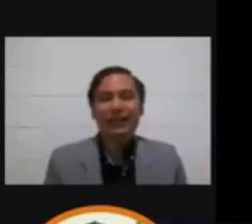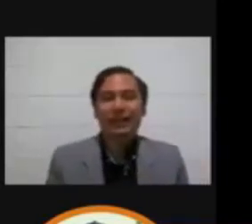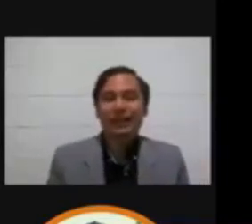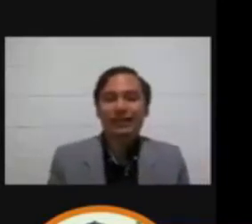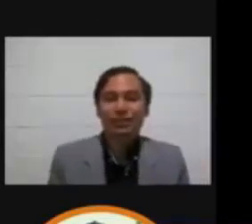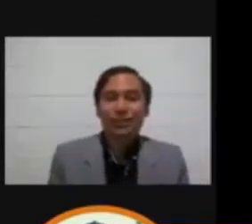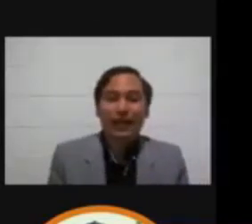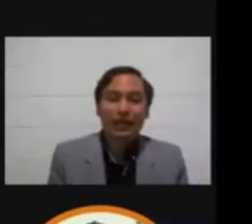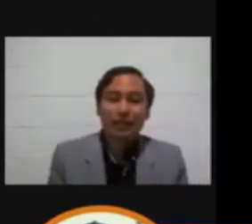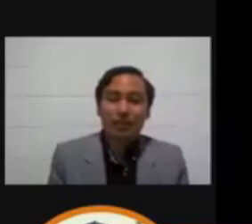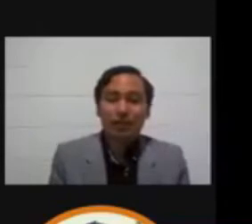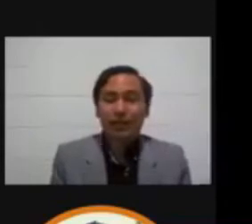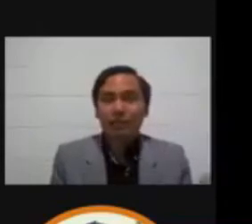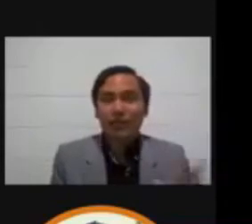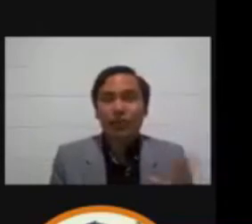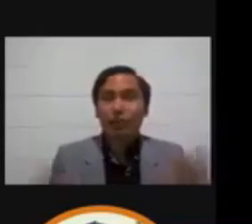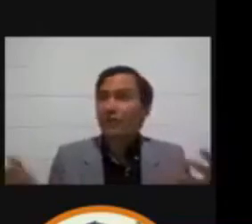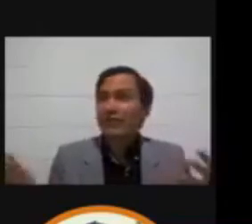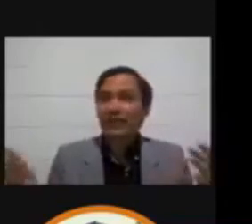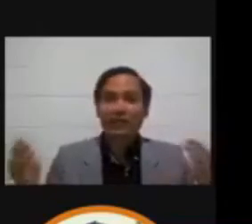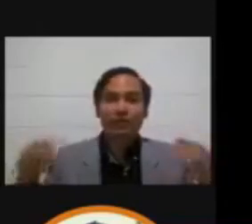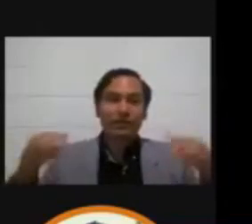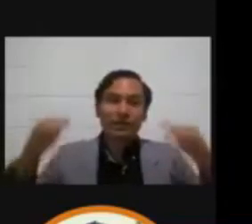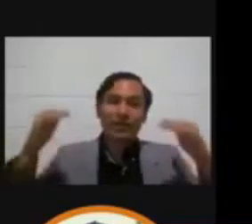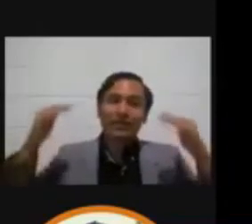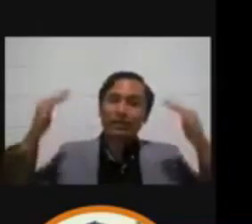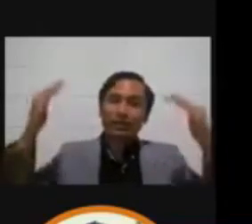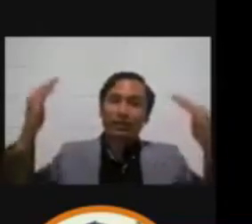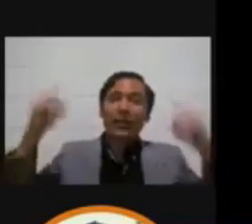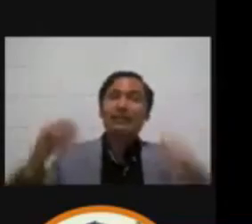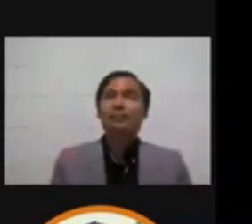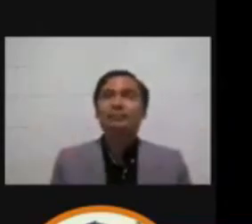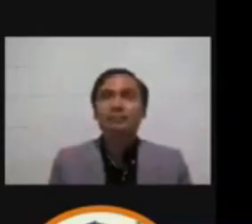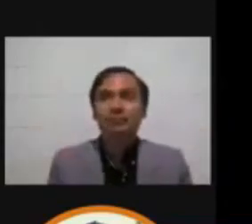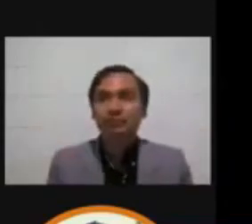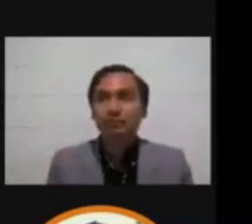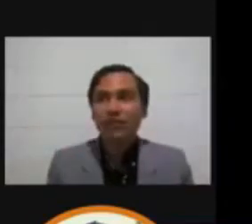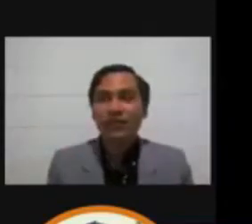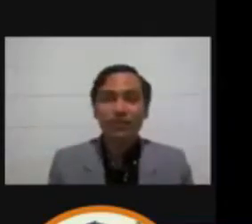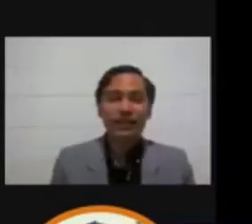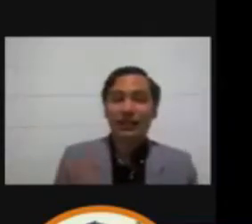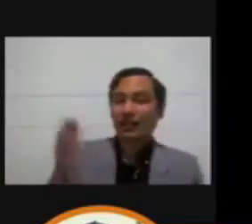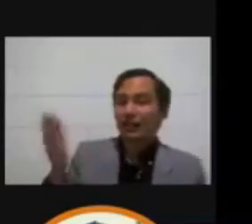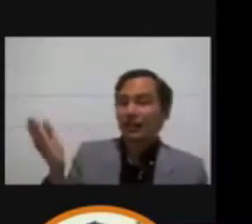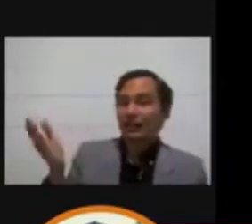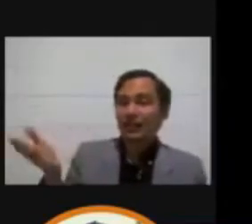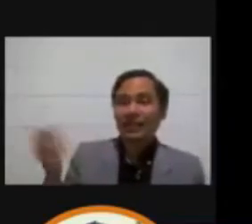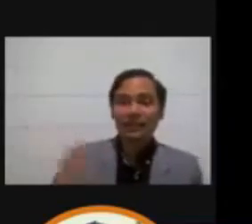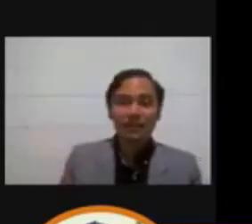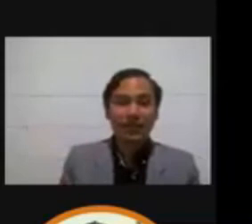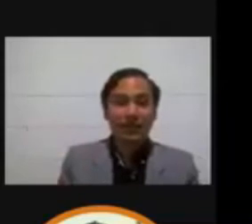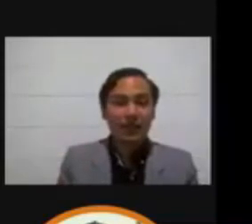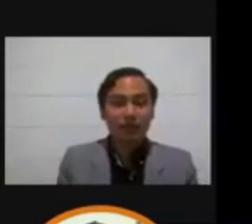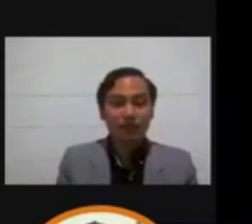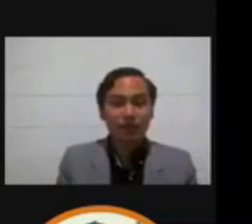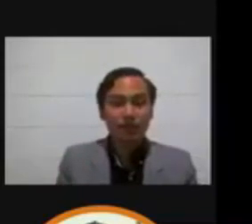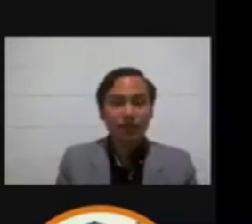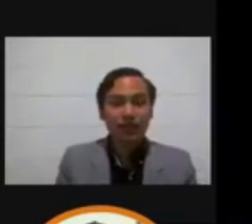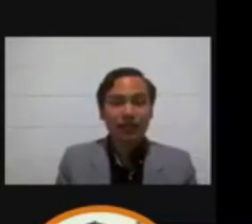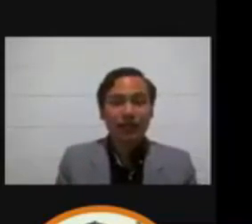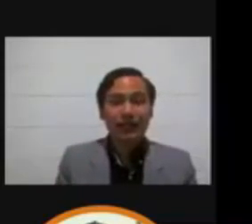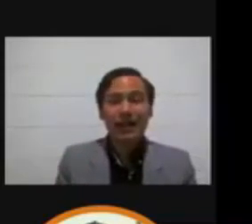posible estudiar ahí porque todo bachillerato estaba en la segunda planta, y entonces en la entrada también hay